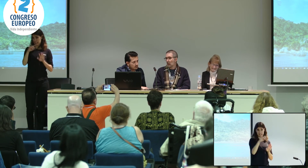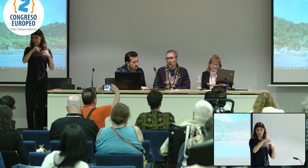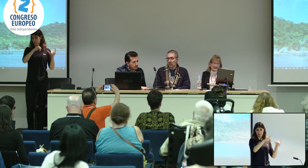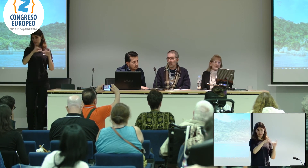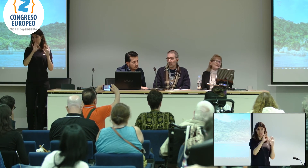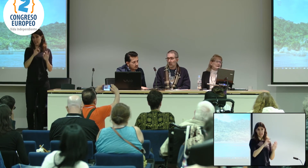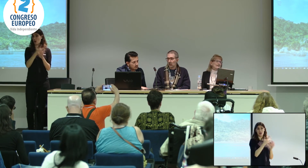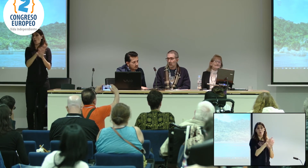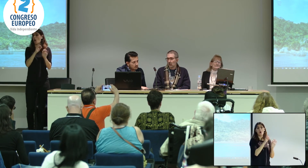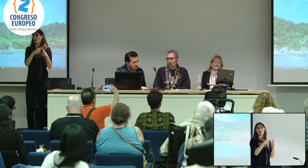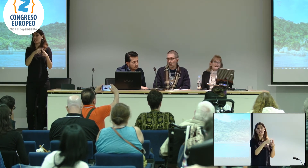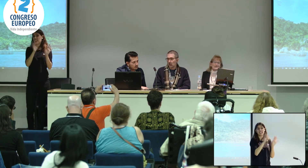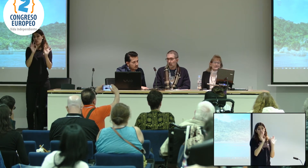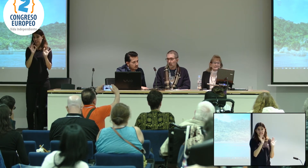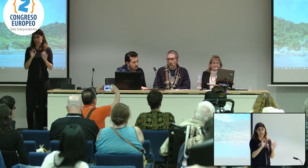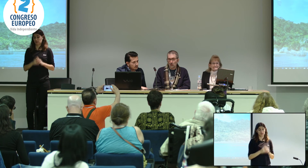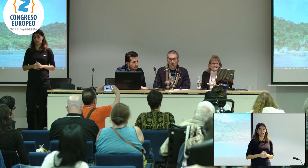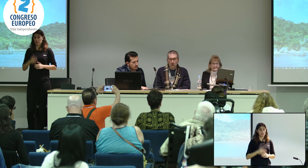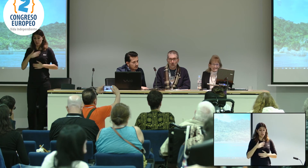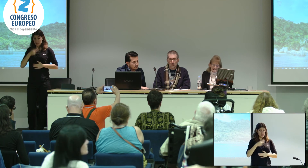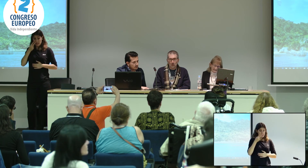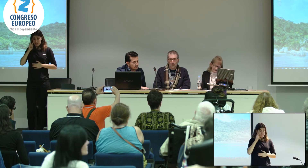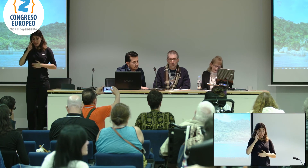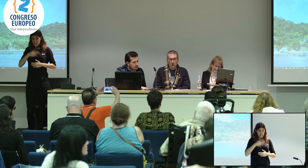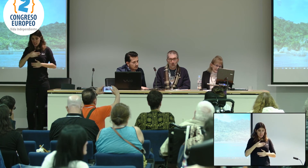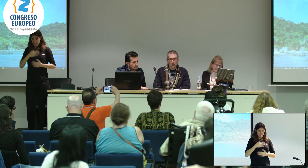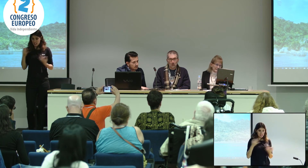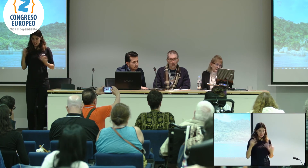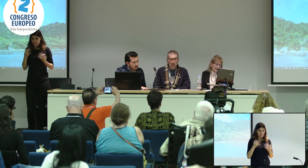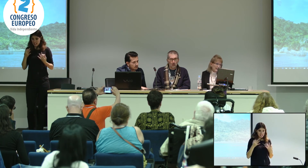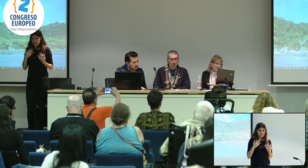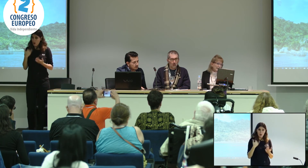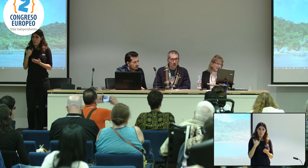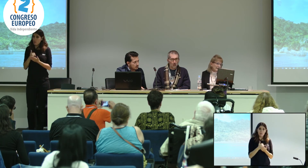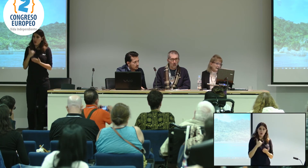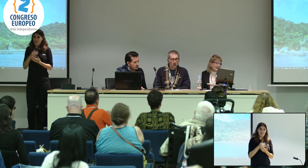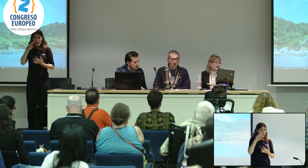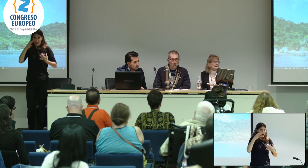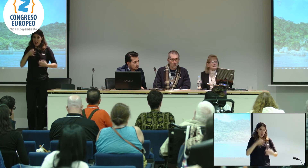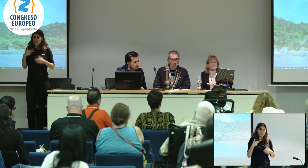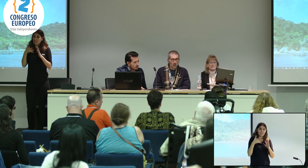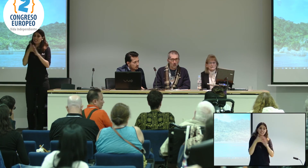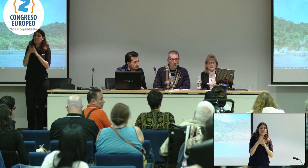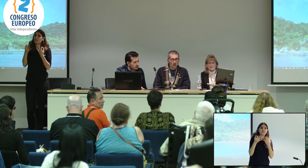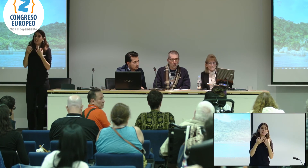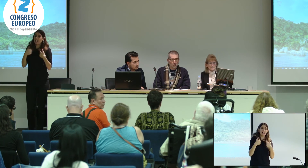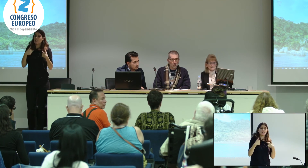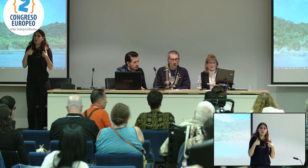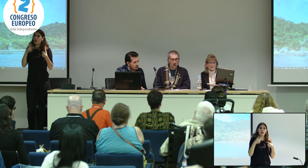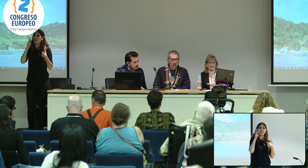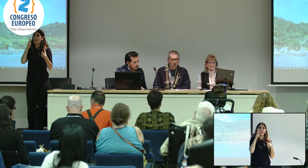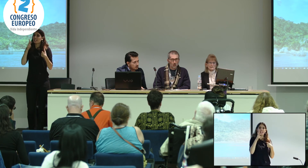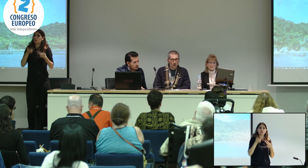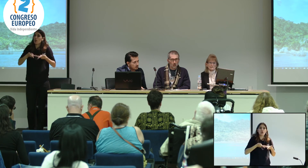parte del juego político. Mi experiencia es la prueba fehaciente de lo que significa no poder ejercer el derecho a la